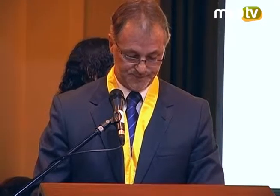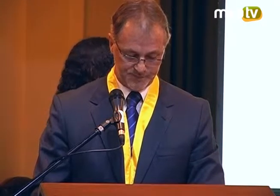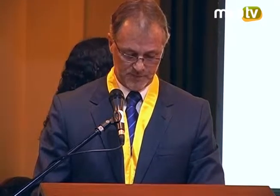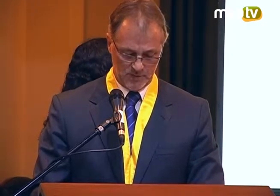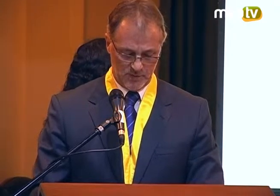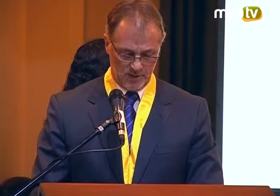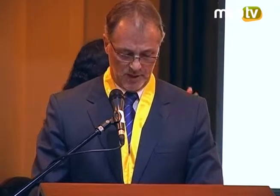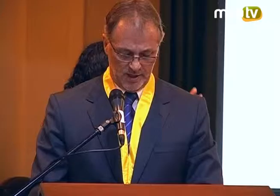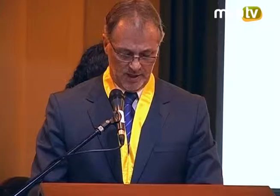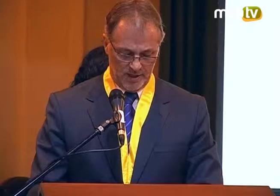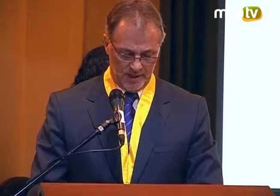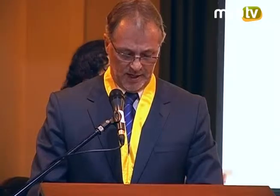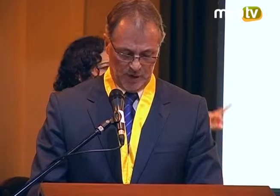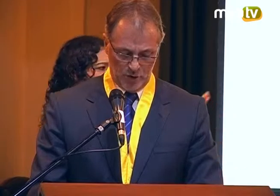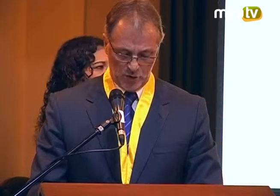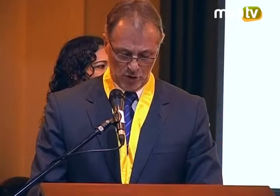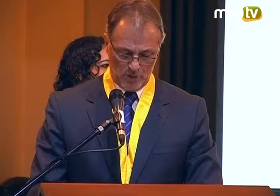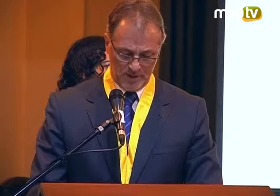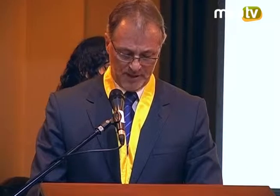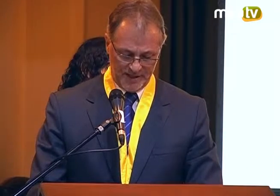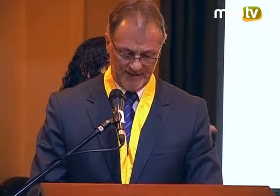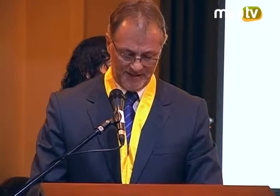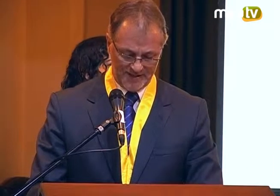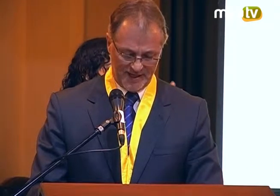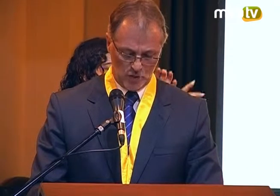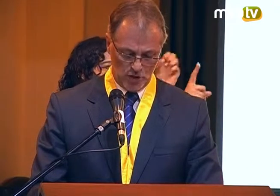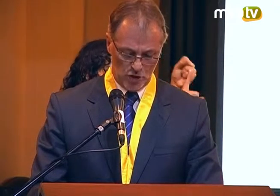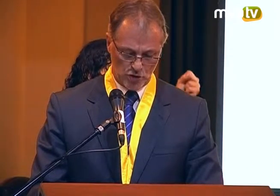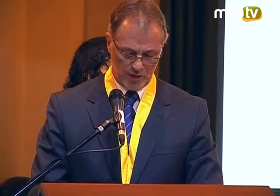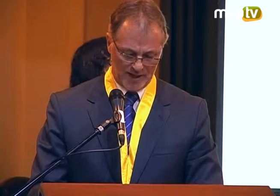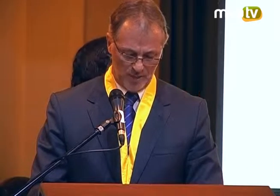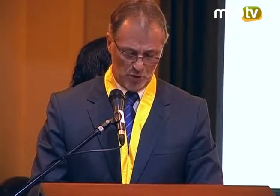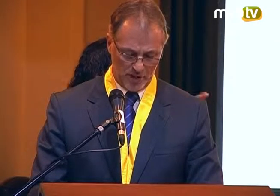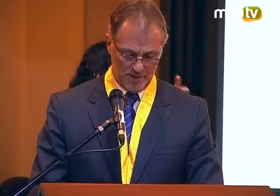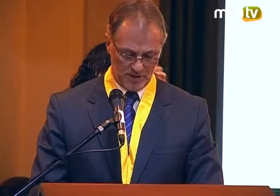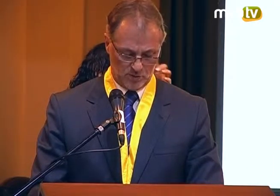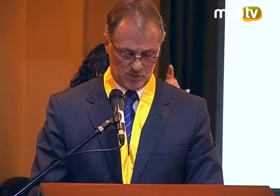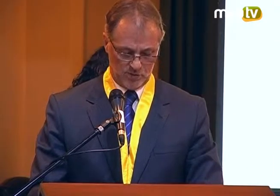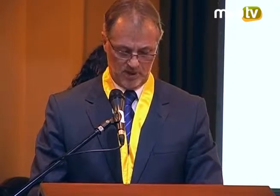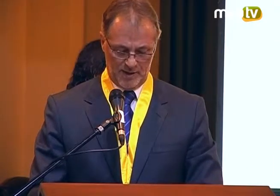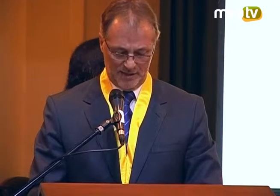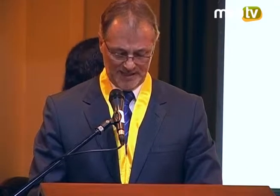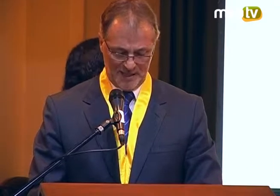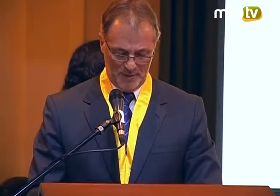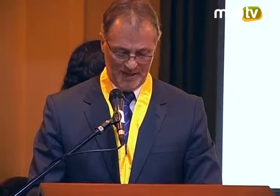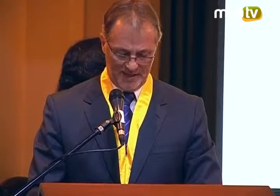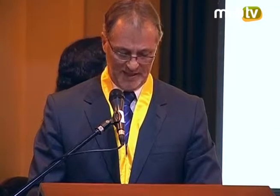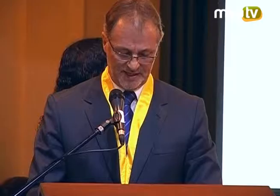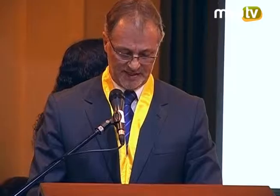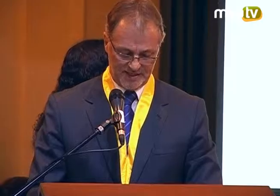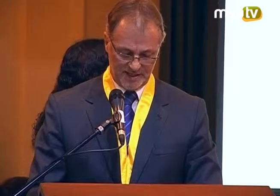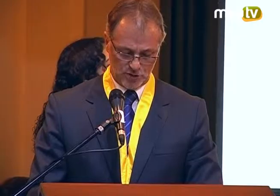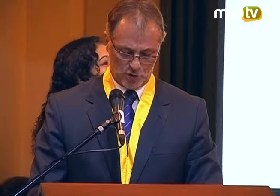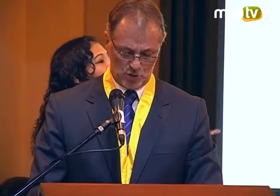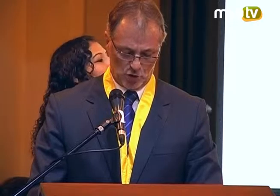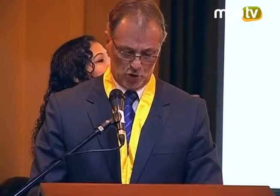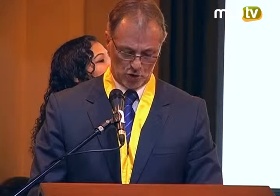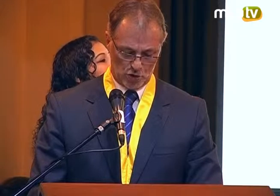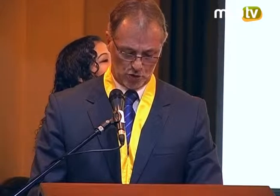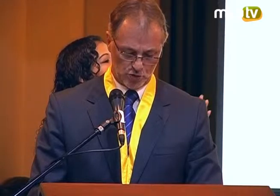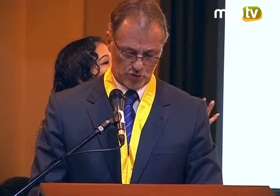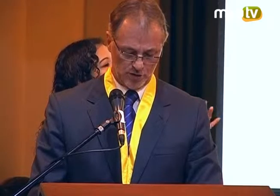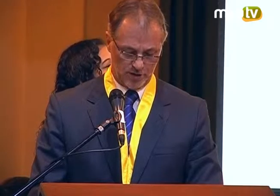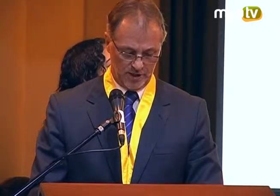impresionante. El acuerdo que nos permitirá enfrentar unidos al cambio climático, la amenaza más grande que se cierne sobre